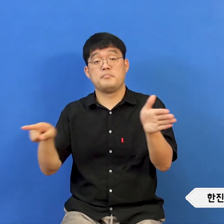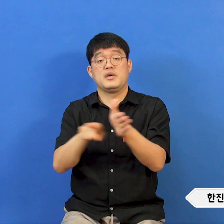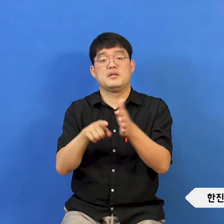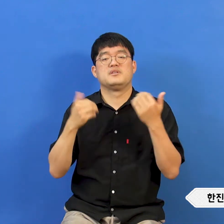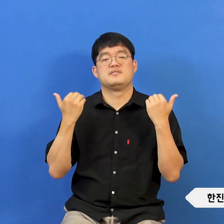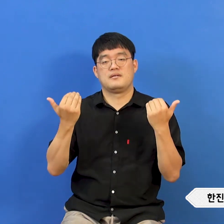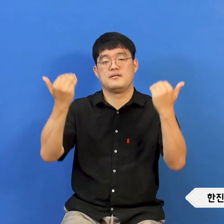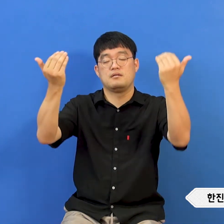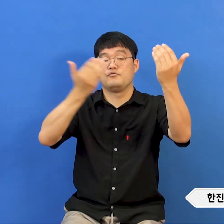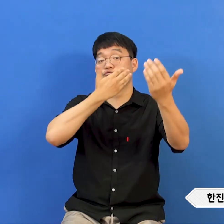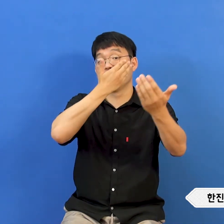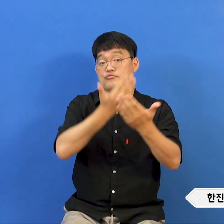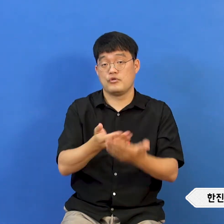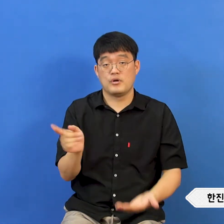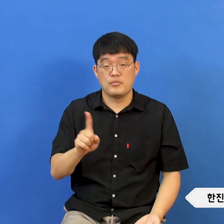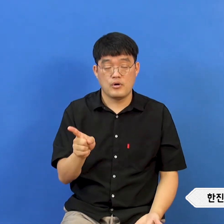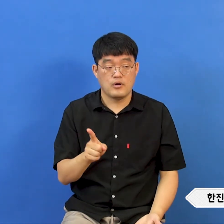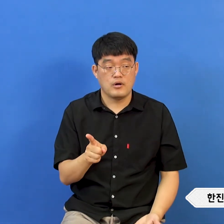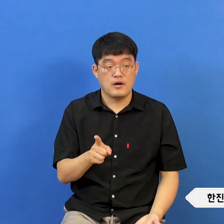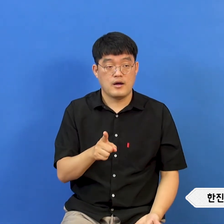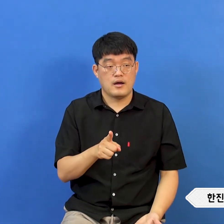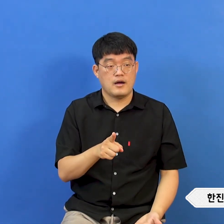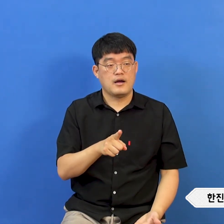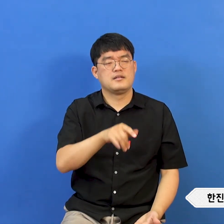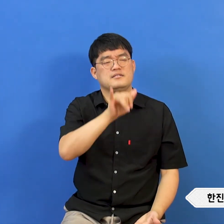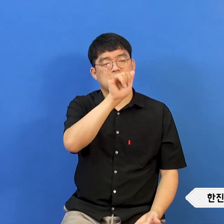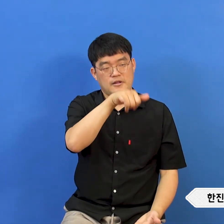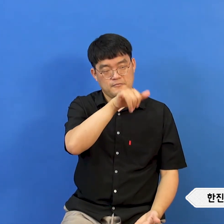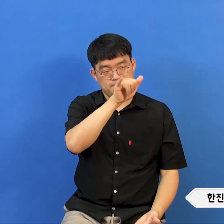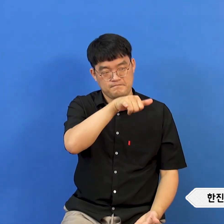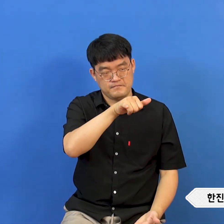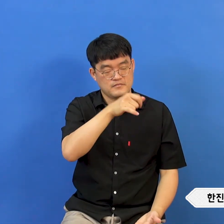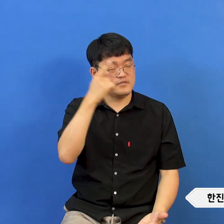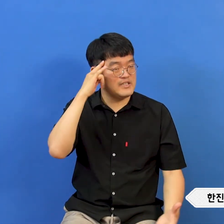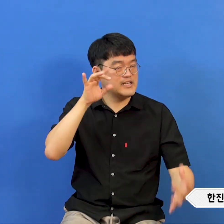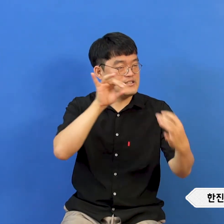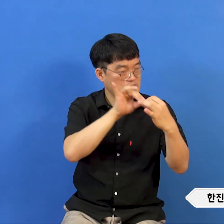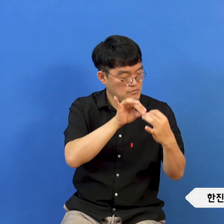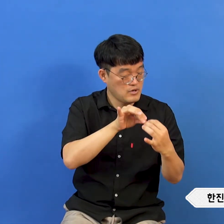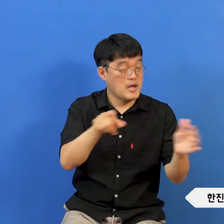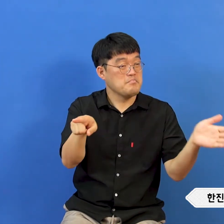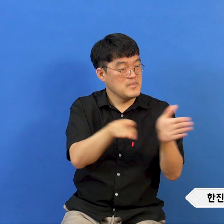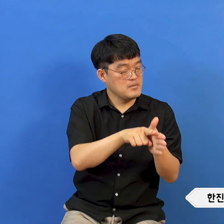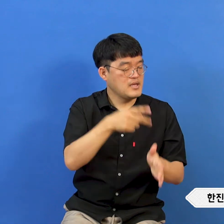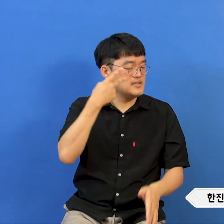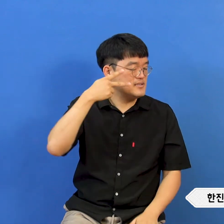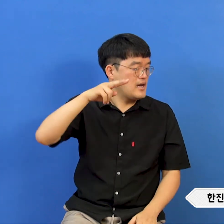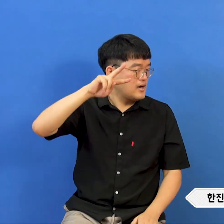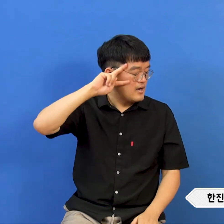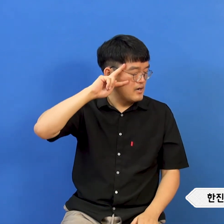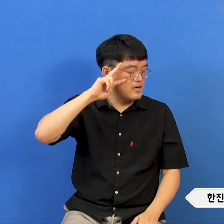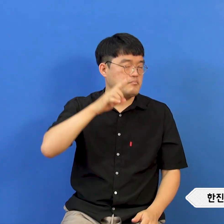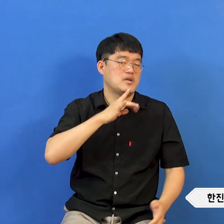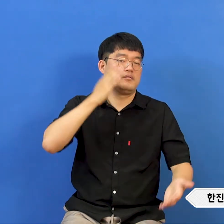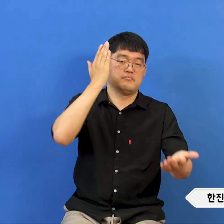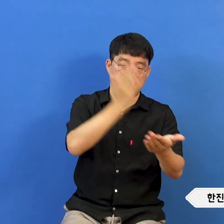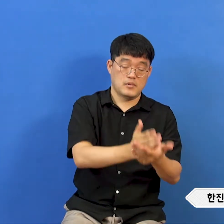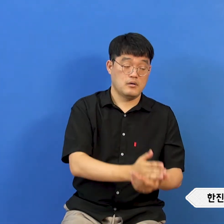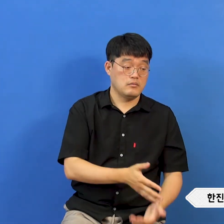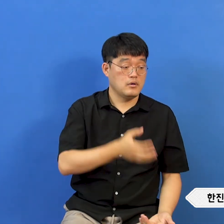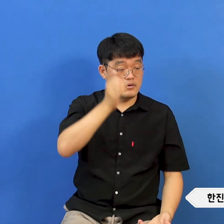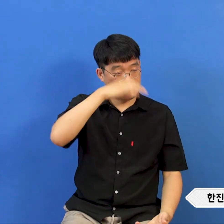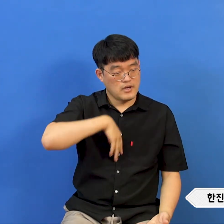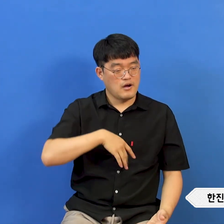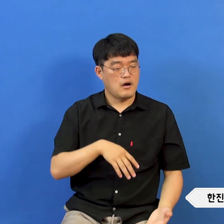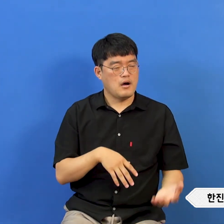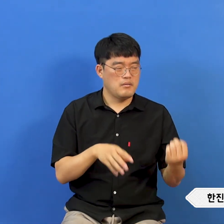것은 찬동하는 것을 믿음이라고 착각만 하지 않으면 됩니다. 찬동하고 있으면서